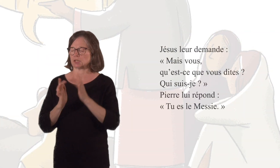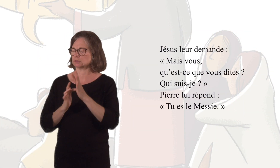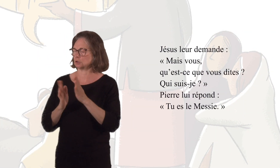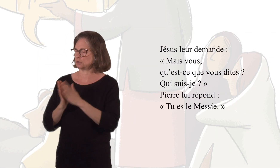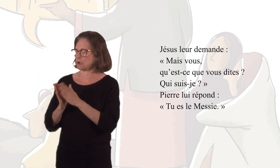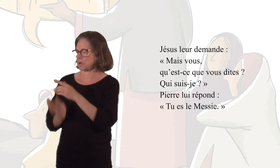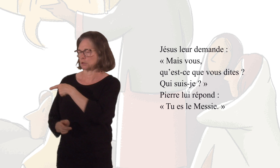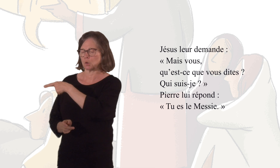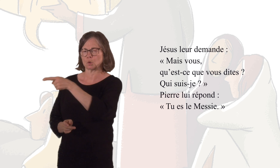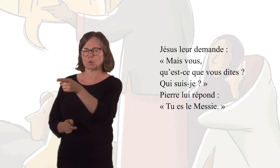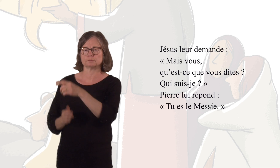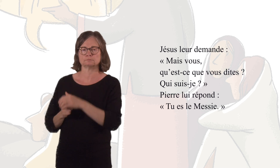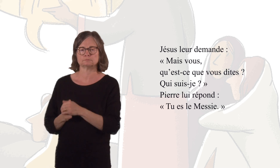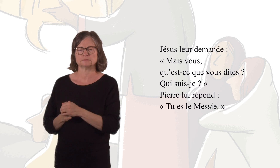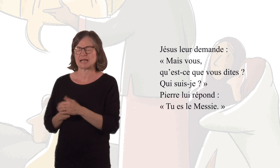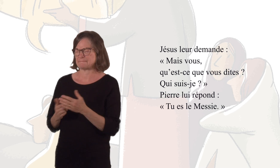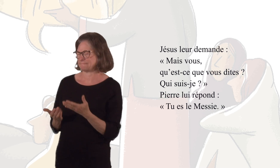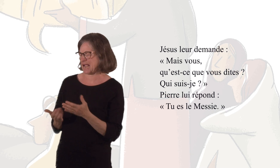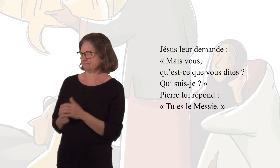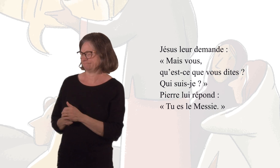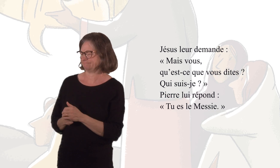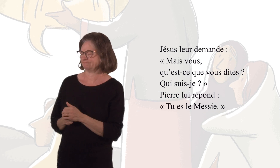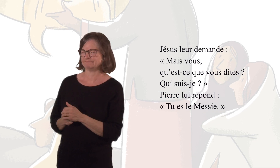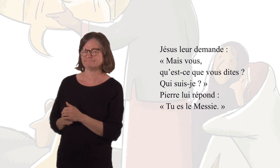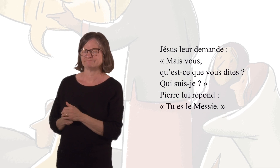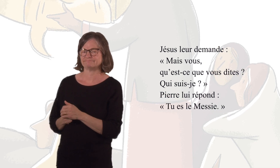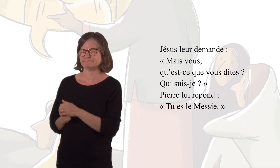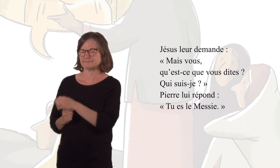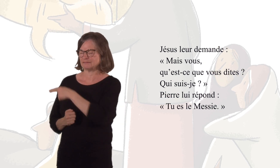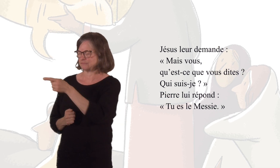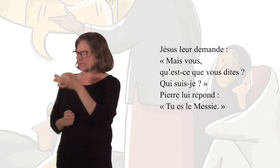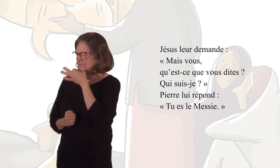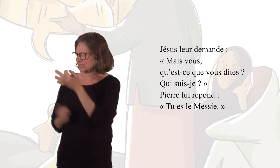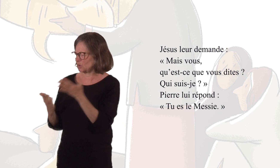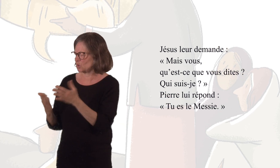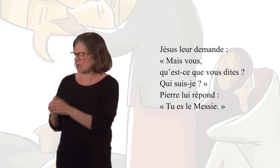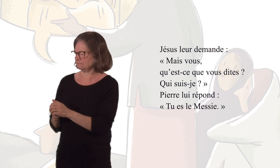Jésus leur demande : « Mais vous, qu'est-ce que vous dites ? Qui suis-je ? »